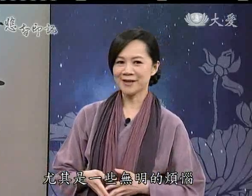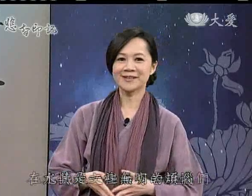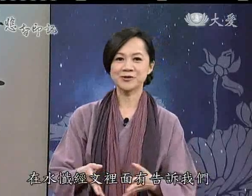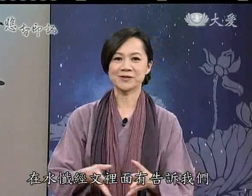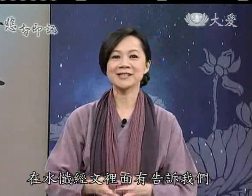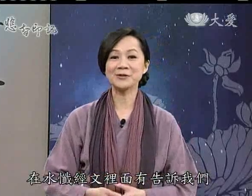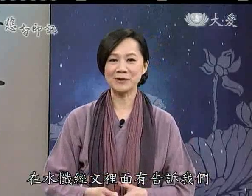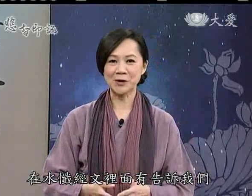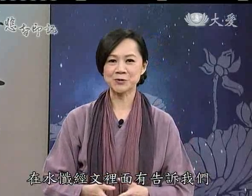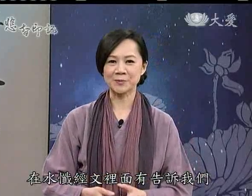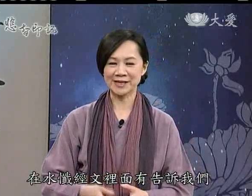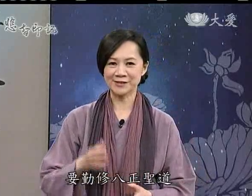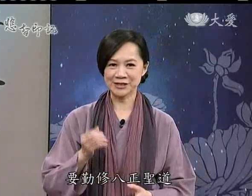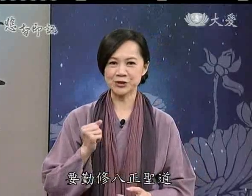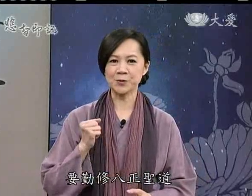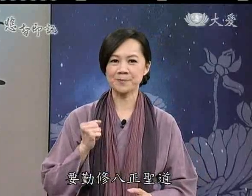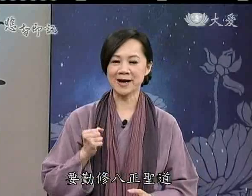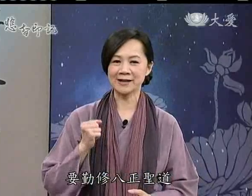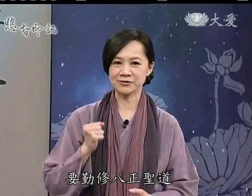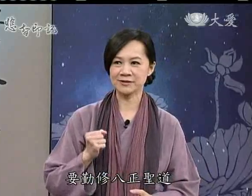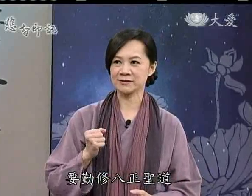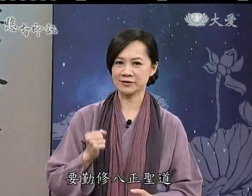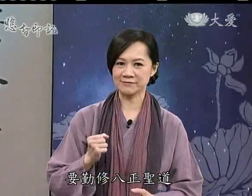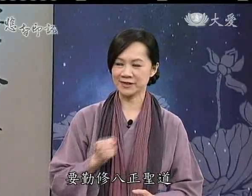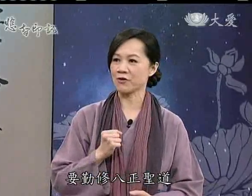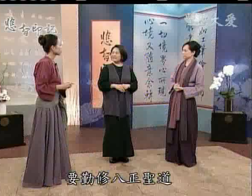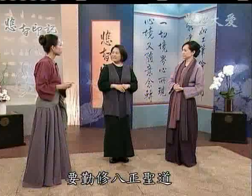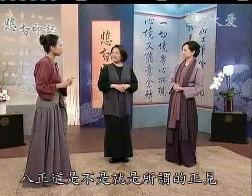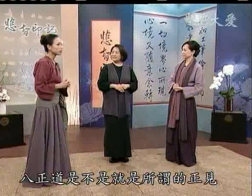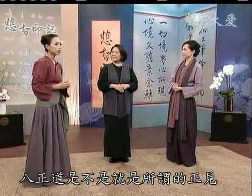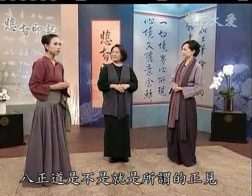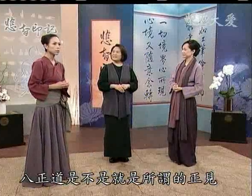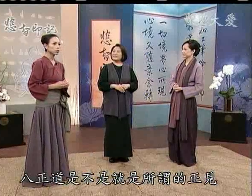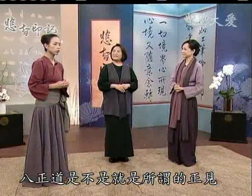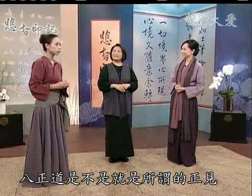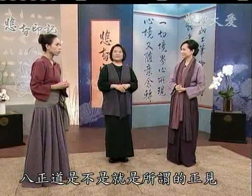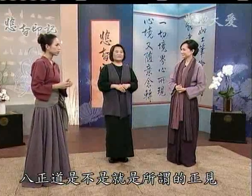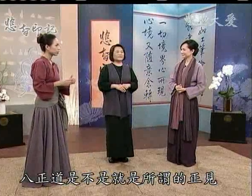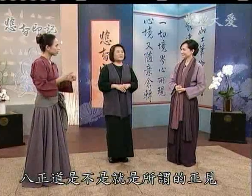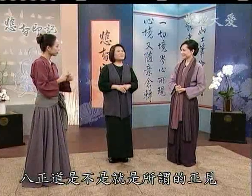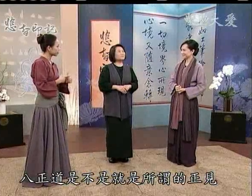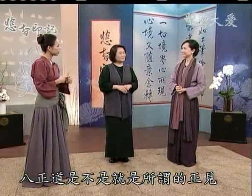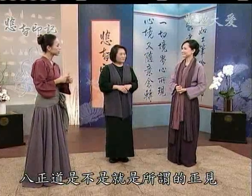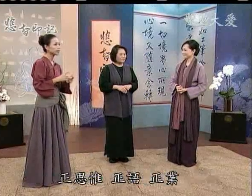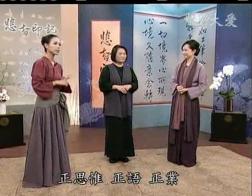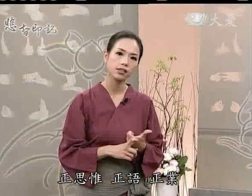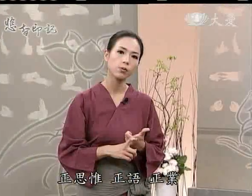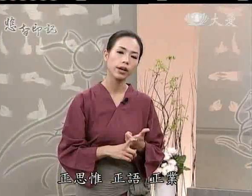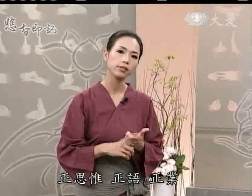那在《水山经》里面有告诉我们要勤修八正圣道。 八正道是不是就是所谓的正见、正思维、